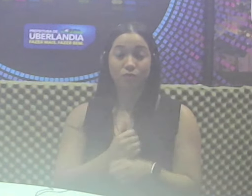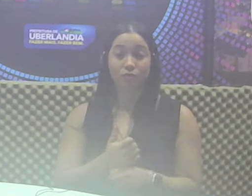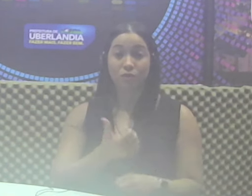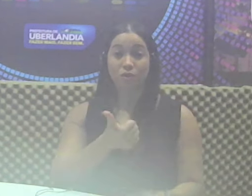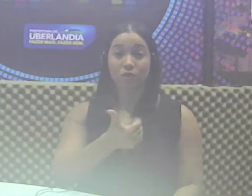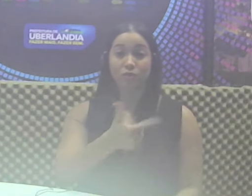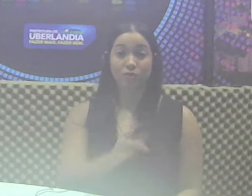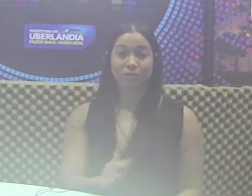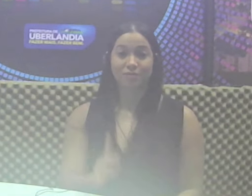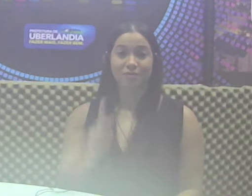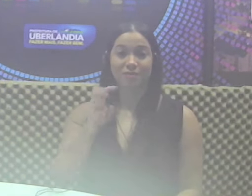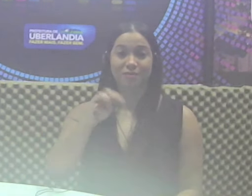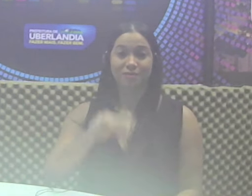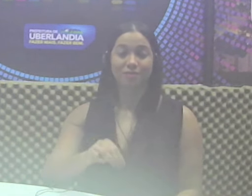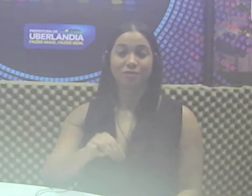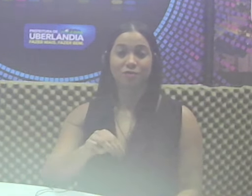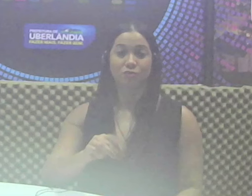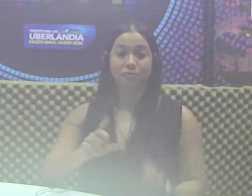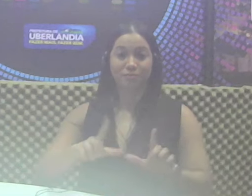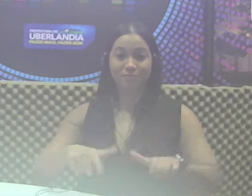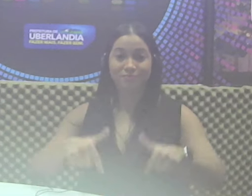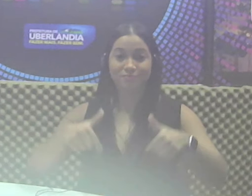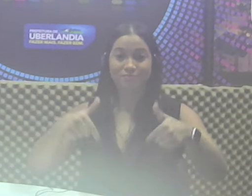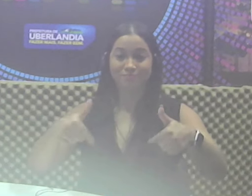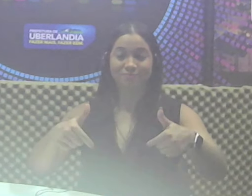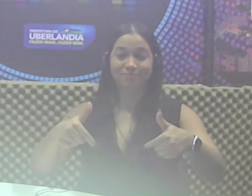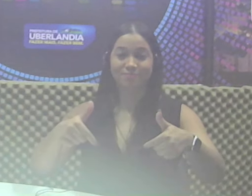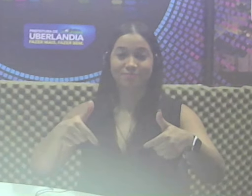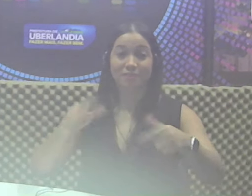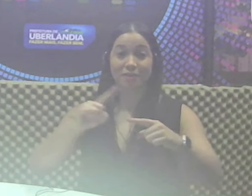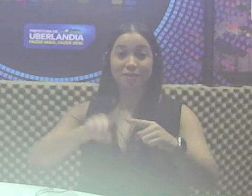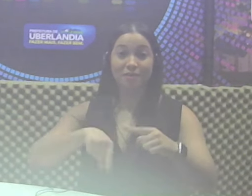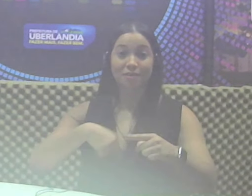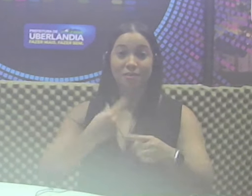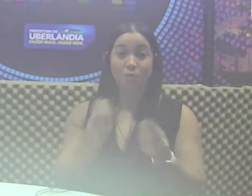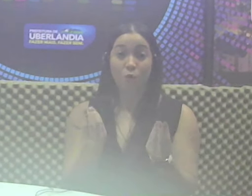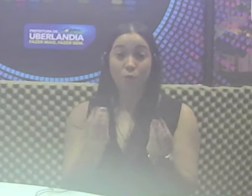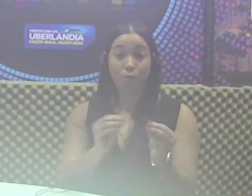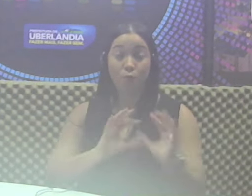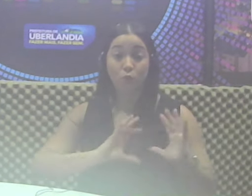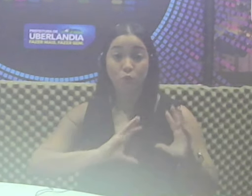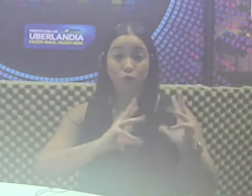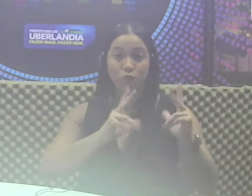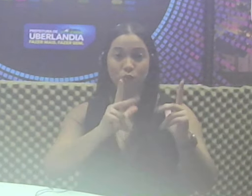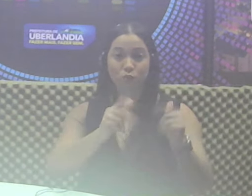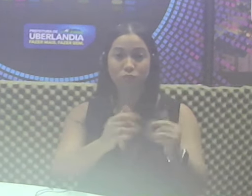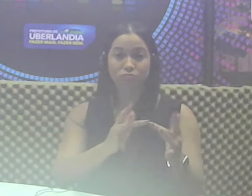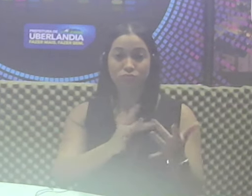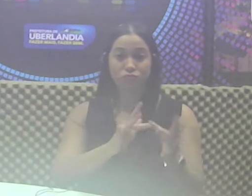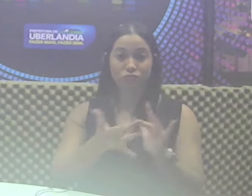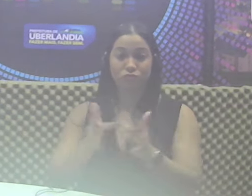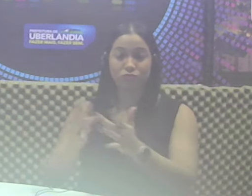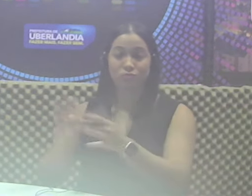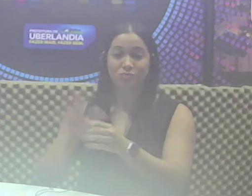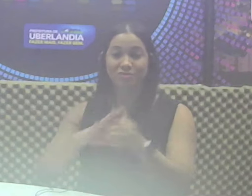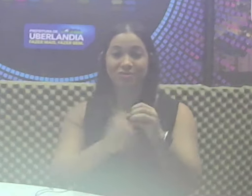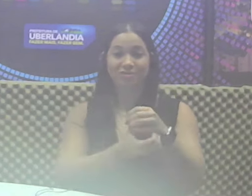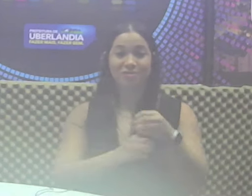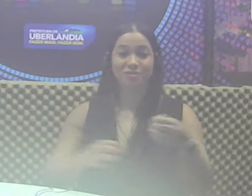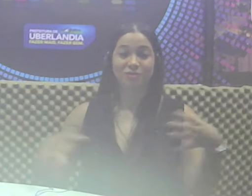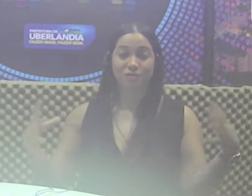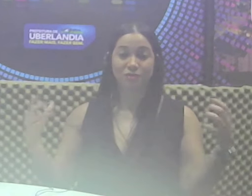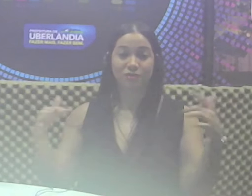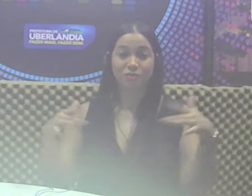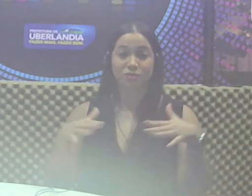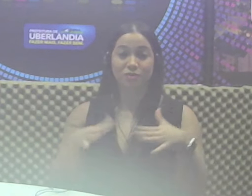12 quilômetros para ser executado. Após a instalação de toda a extensão da rede, o esgoto coletado poderá